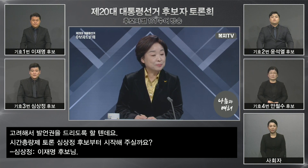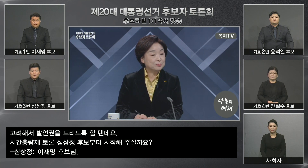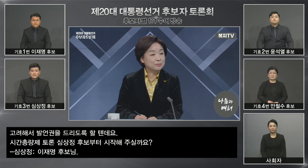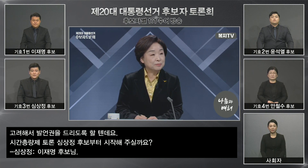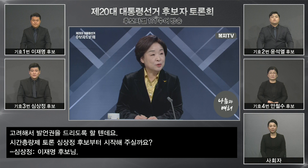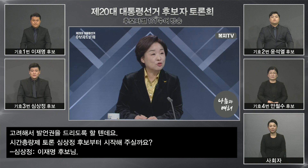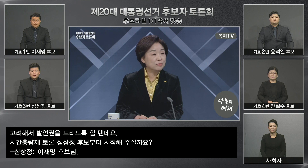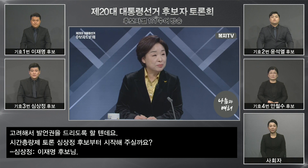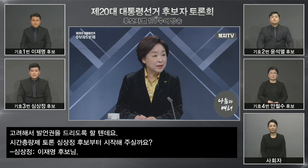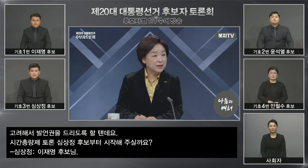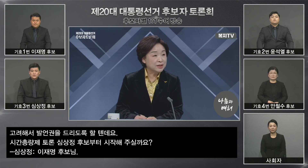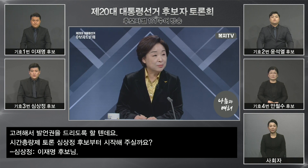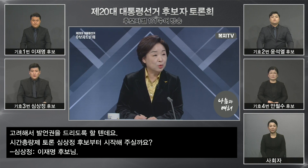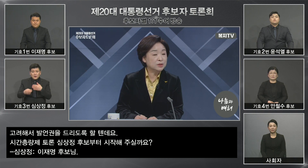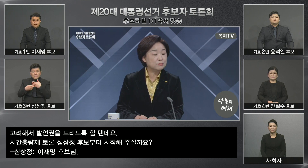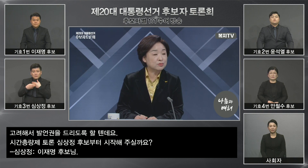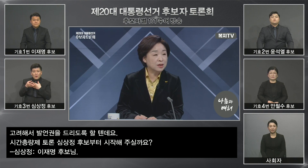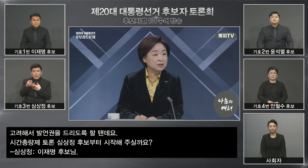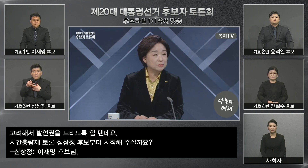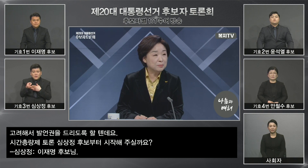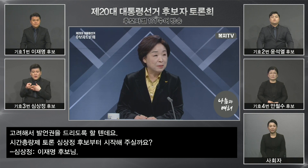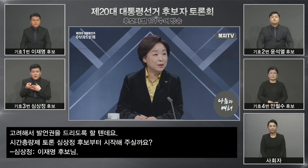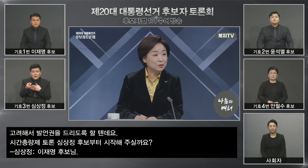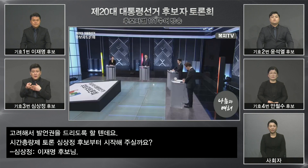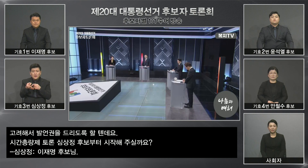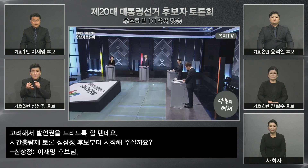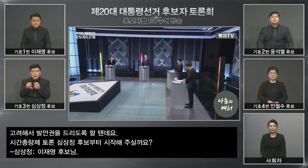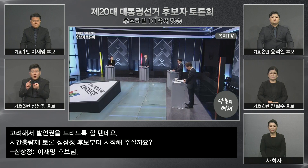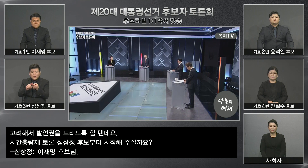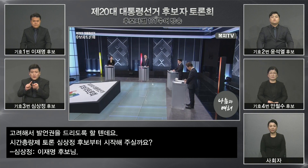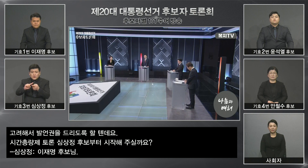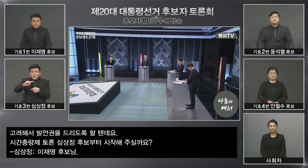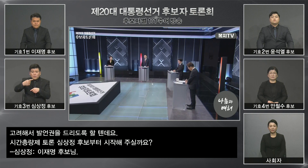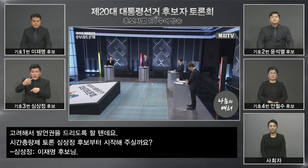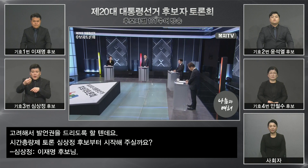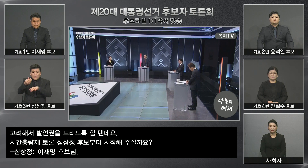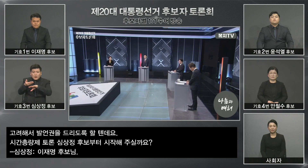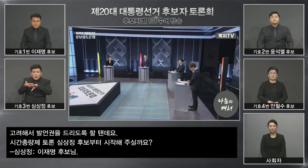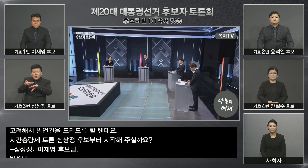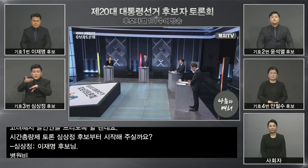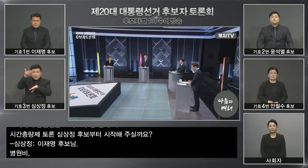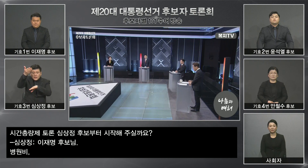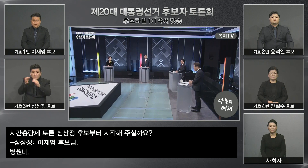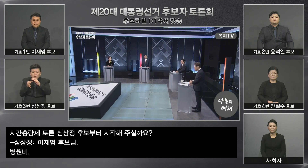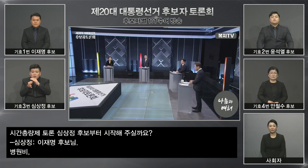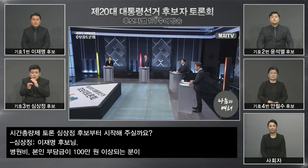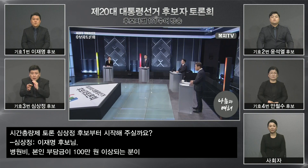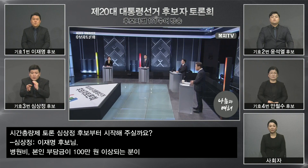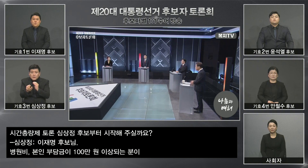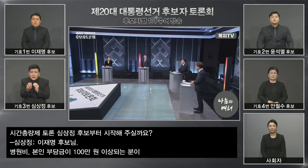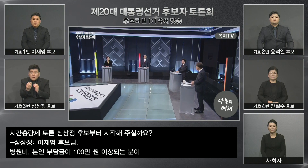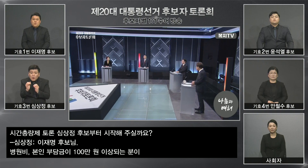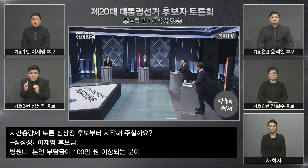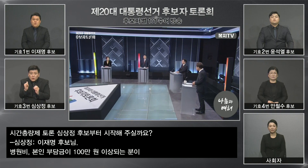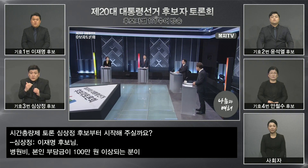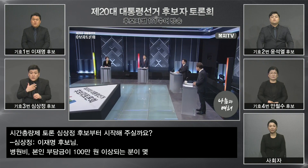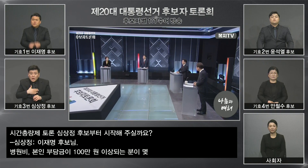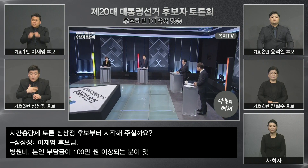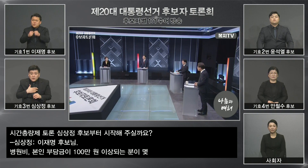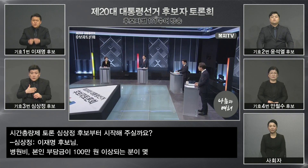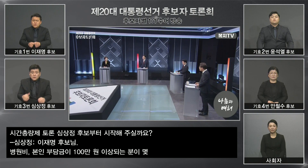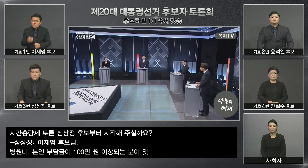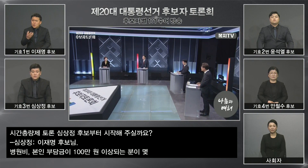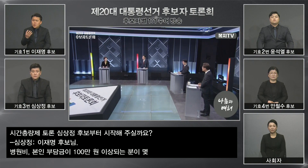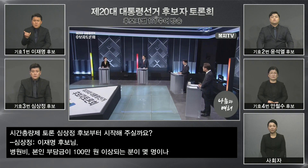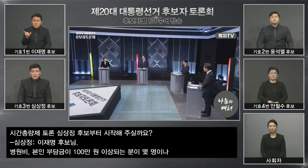이제 병원비 본인 부담금이 100만 원 이상 되는 분이 몇 명이나 되는지 아십니까? 제가 구체적인 숫자는 잘 모르겠네요.